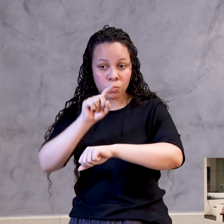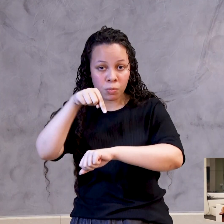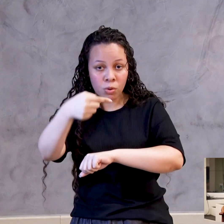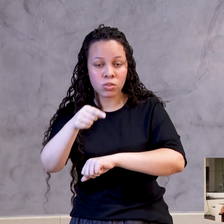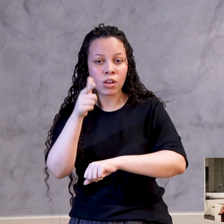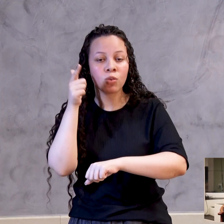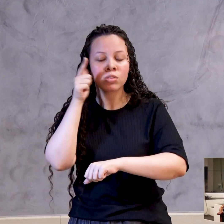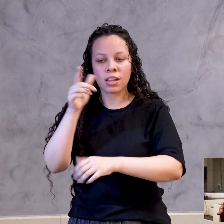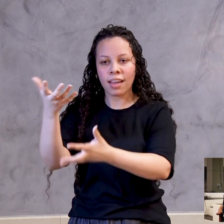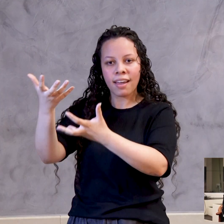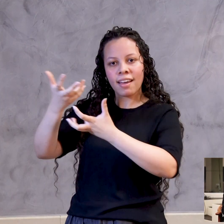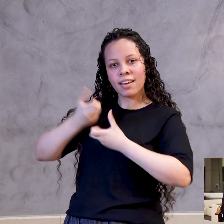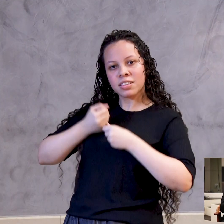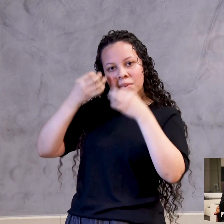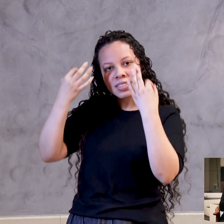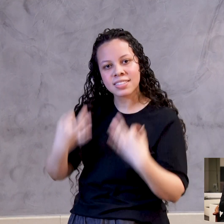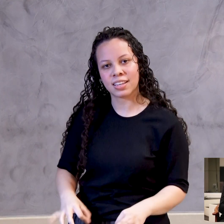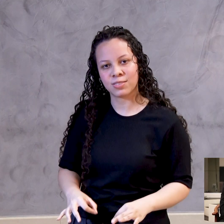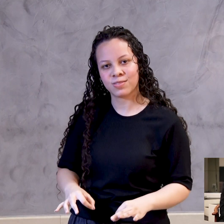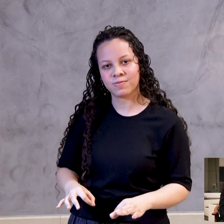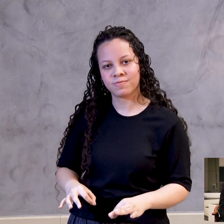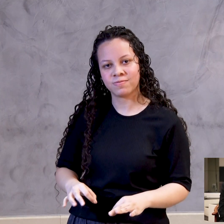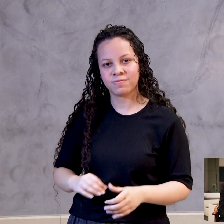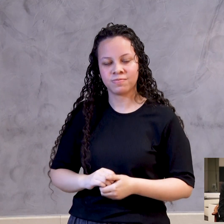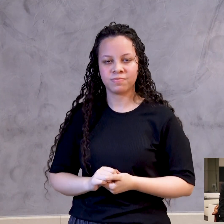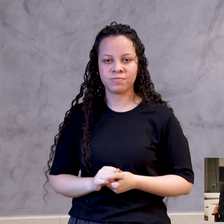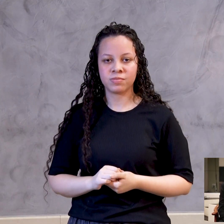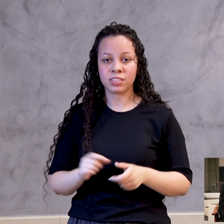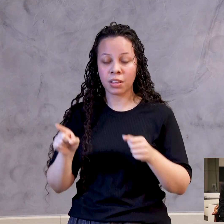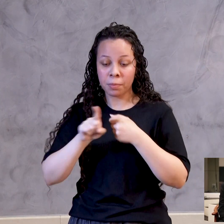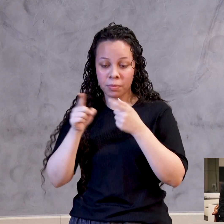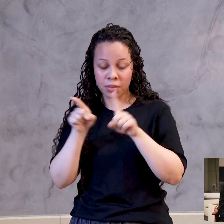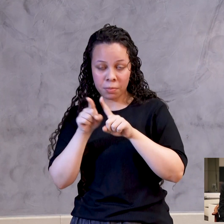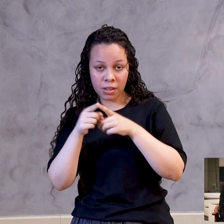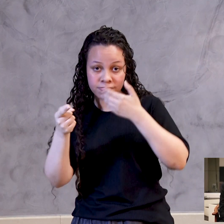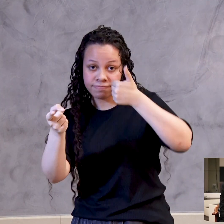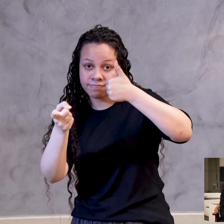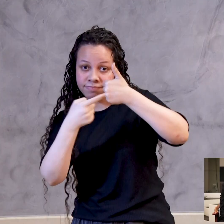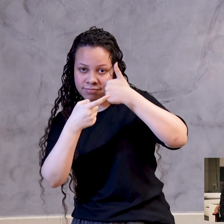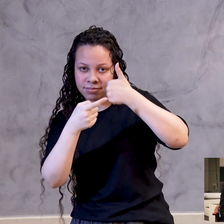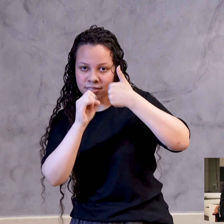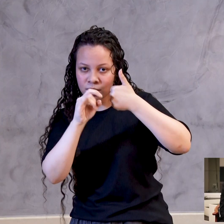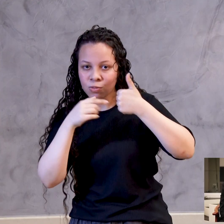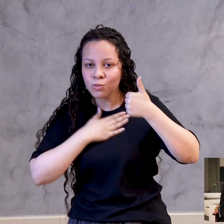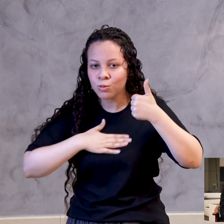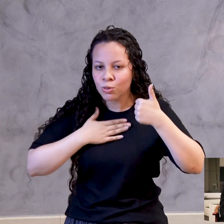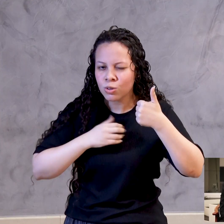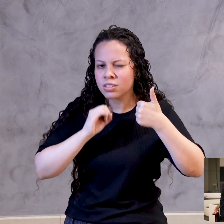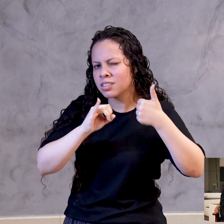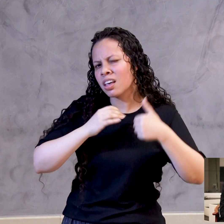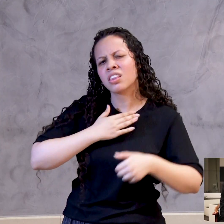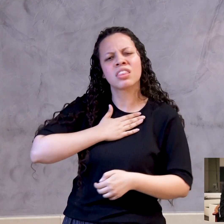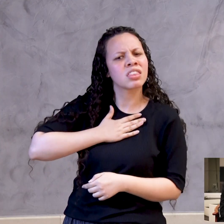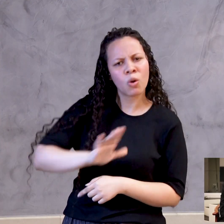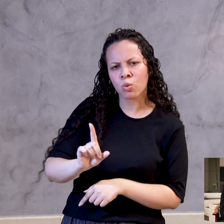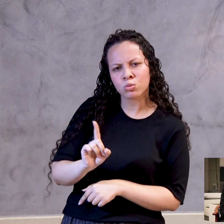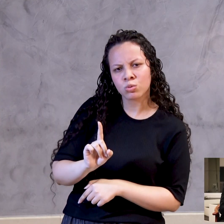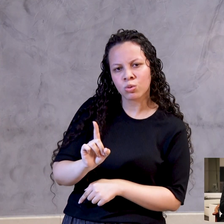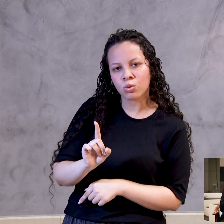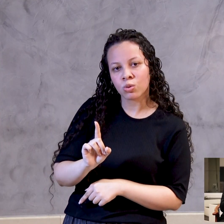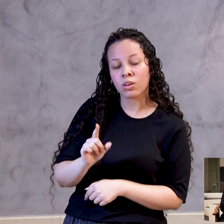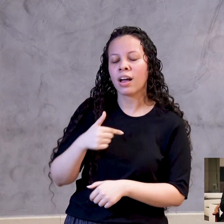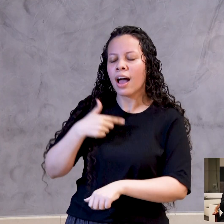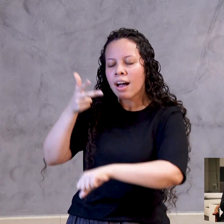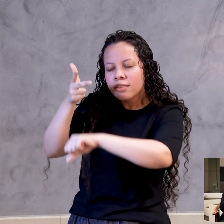mão aí no seu aparelho. Deixe o seu gostei, se você gostou. Se eu não gostei, veja de